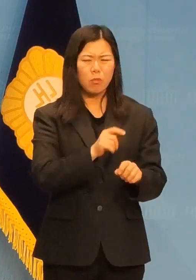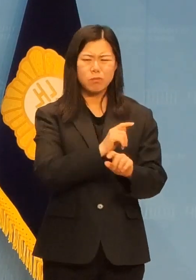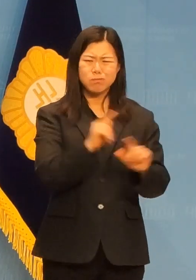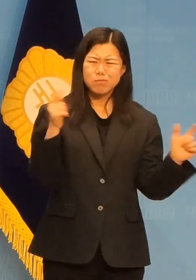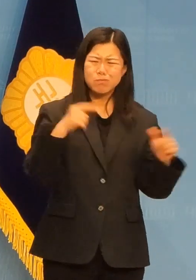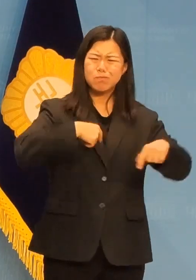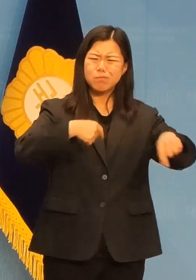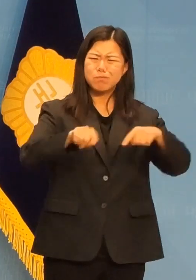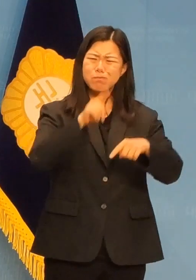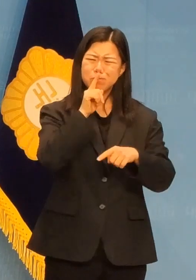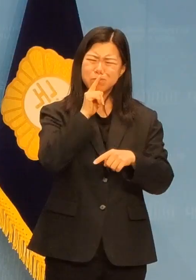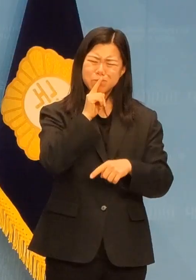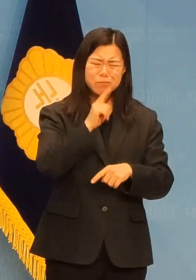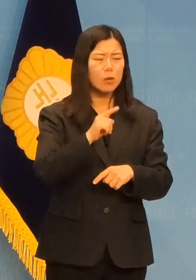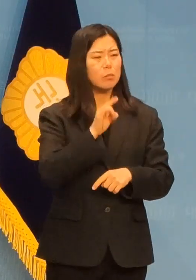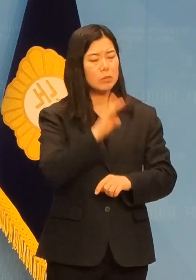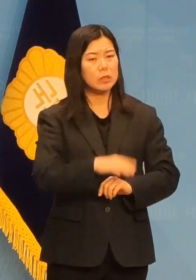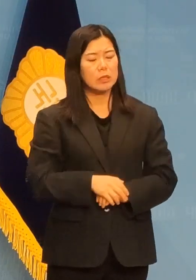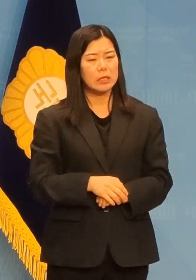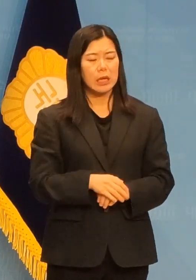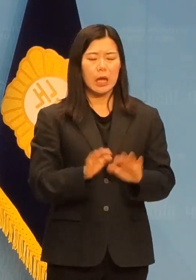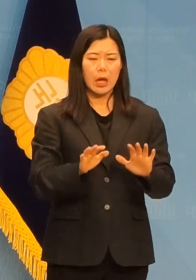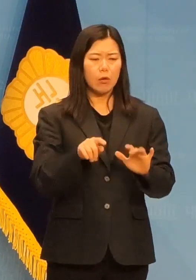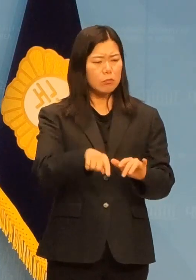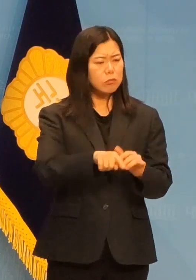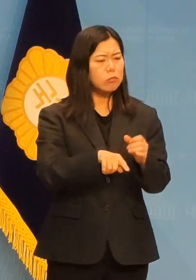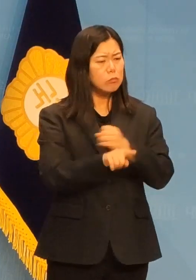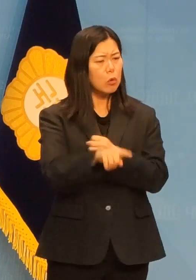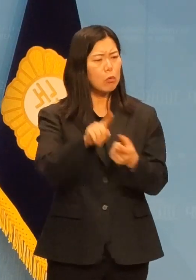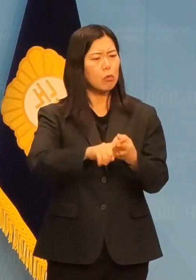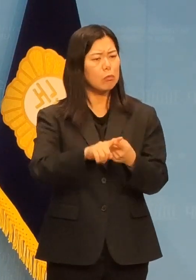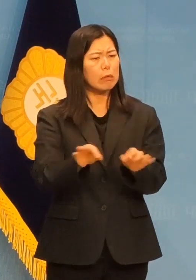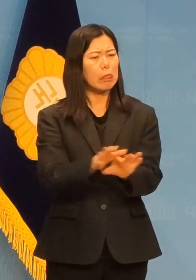정쟁의 언어를 꺼내며 본질을 흐리고 있습니다.